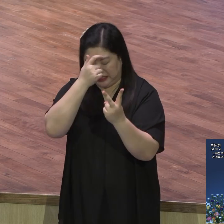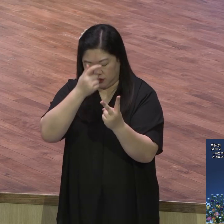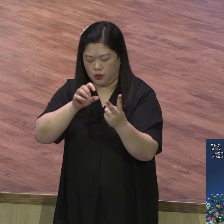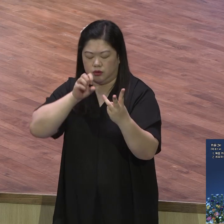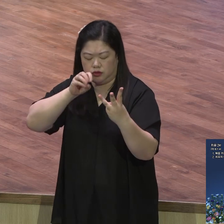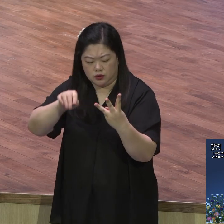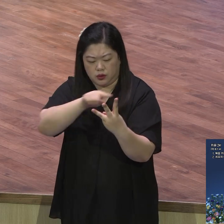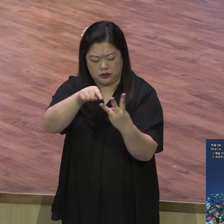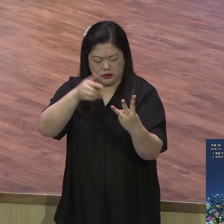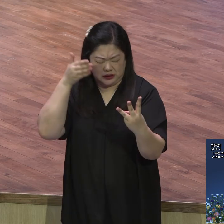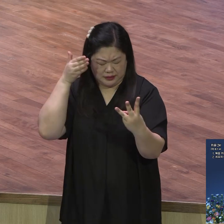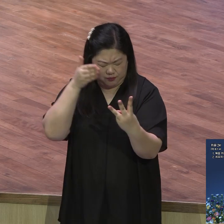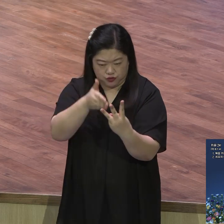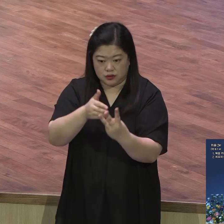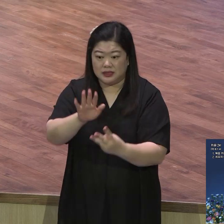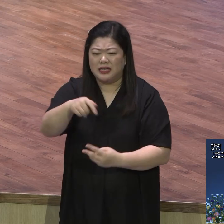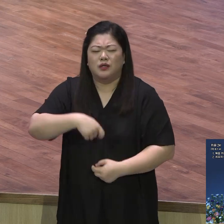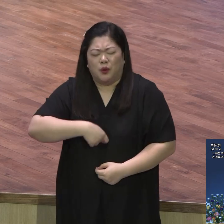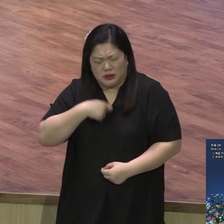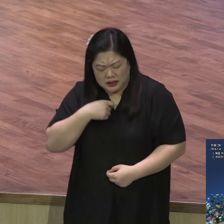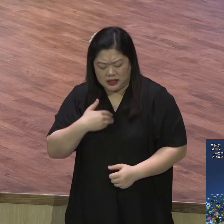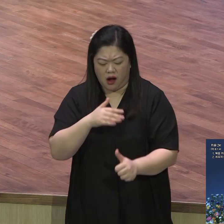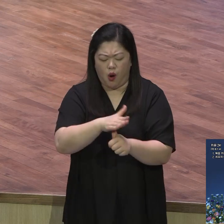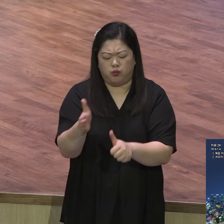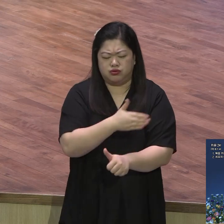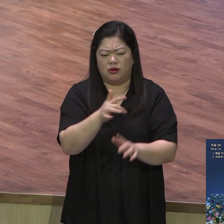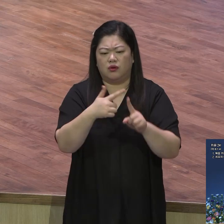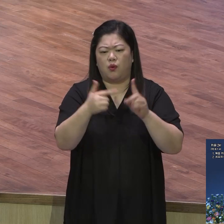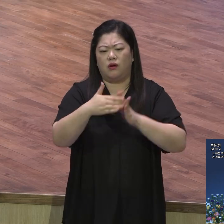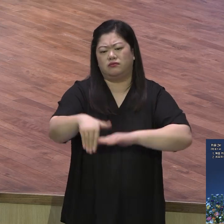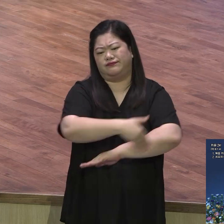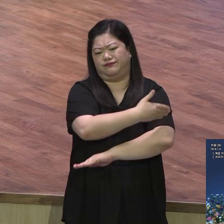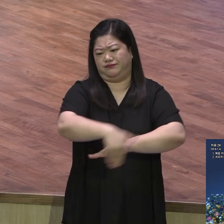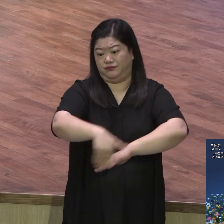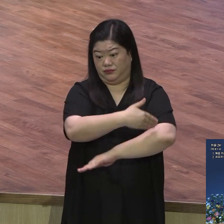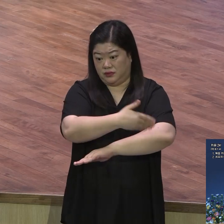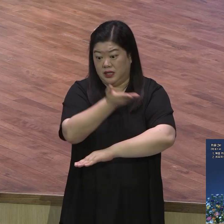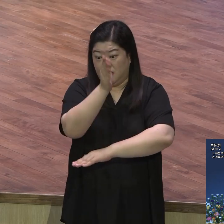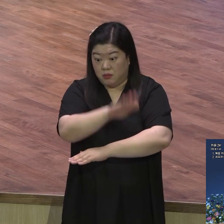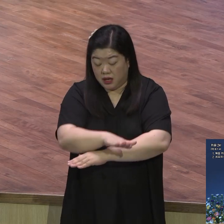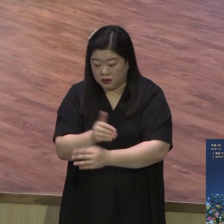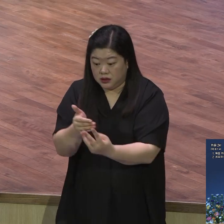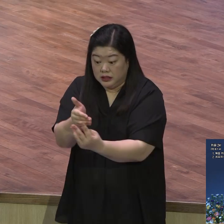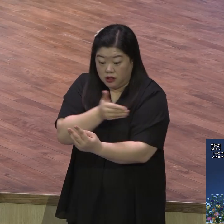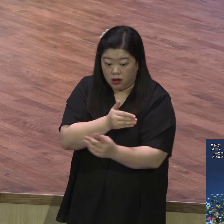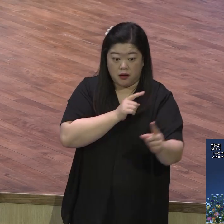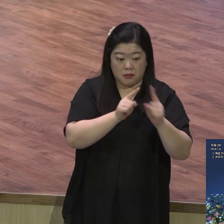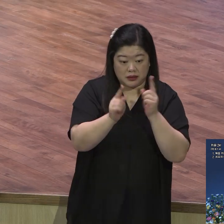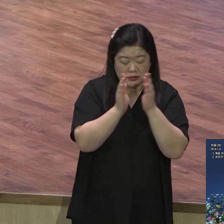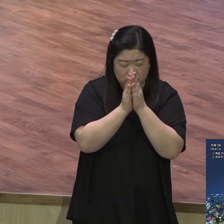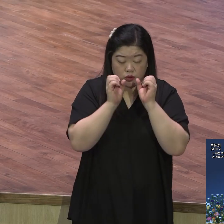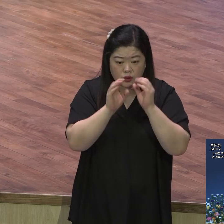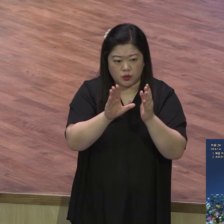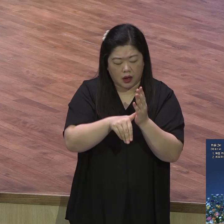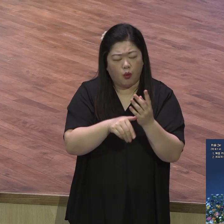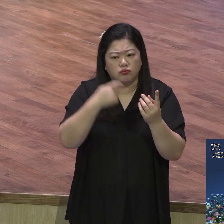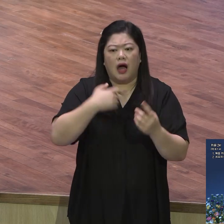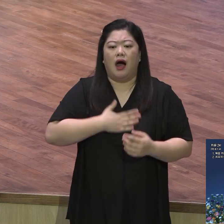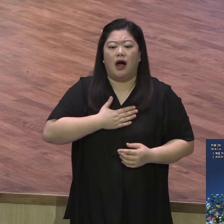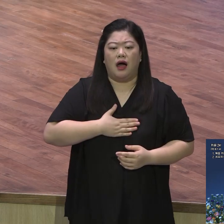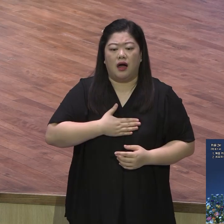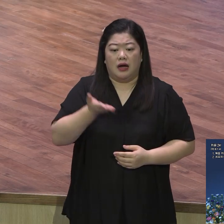선물이에요. 그전에는 우유부단했어요. 해도 되고 안 해도 되고 어정뚱땅 했어요. 그런데 이 성령으로